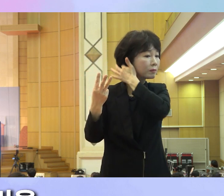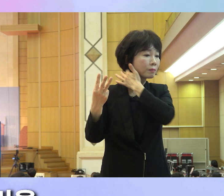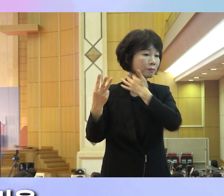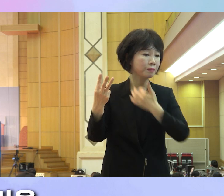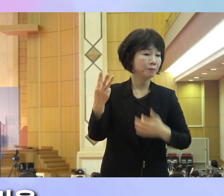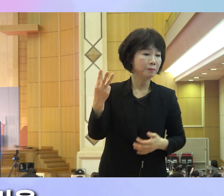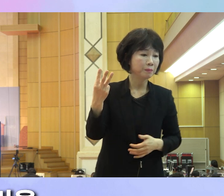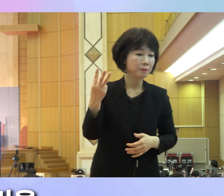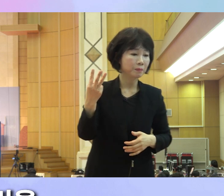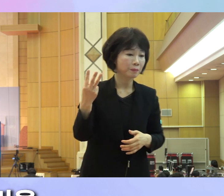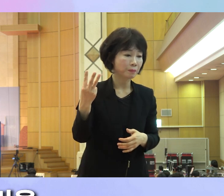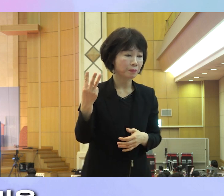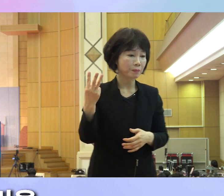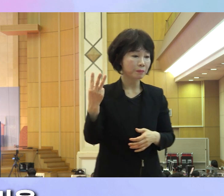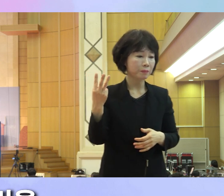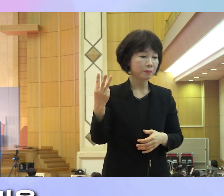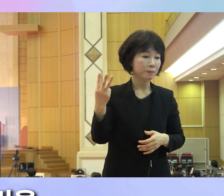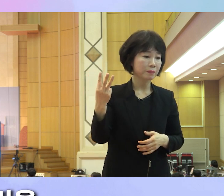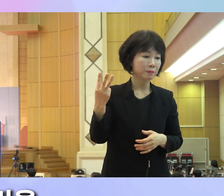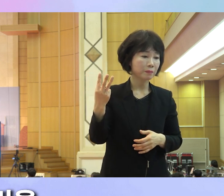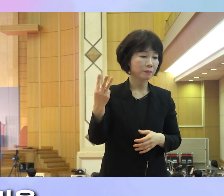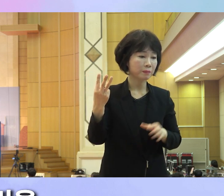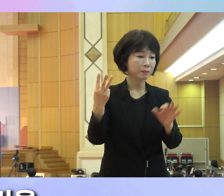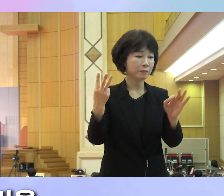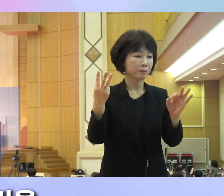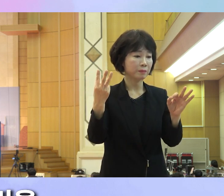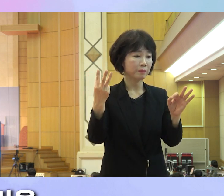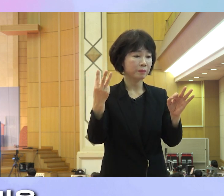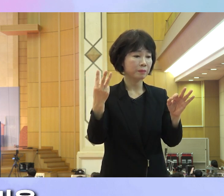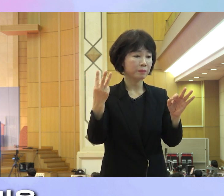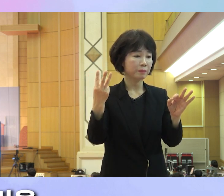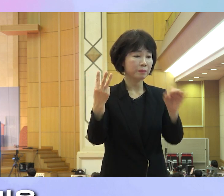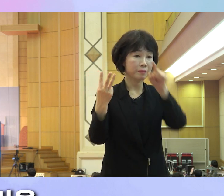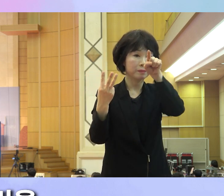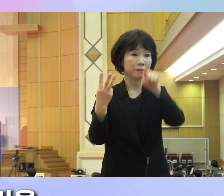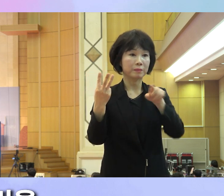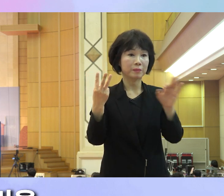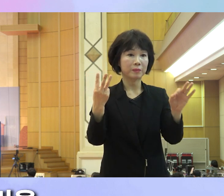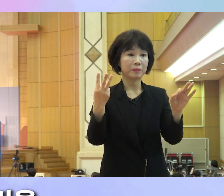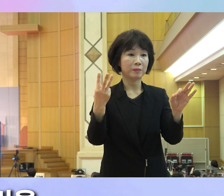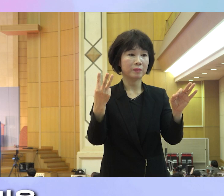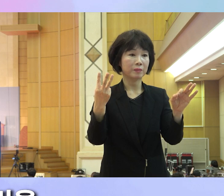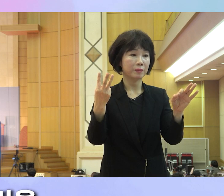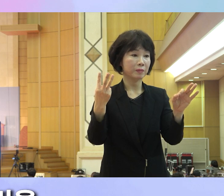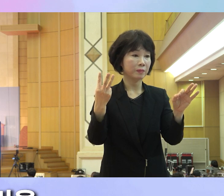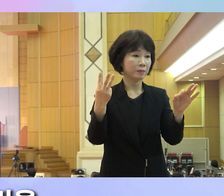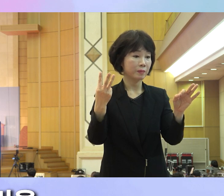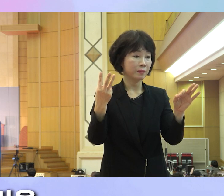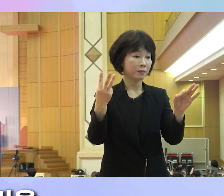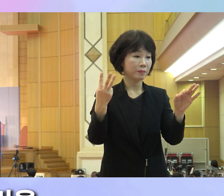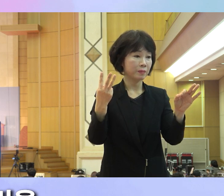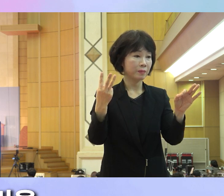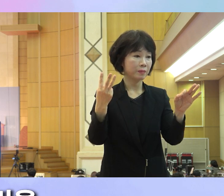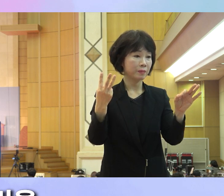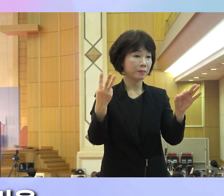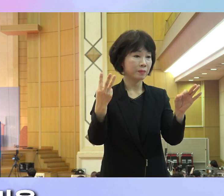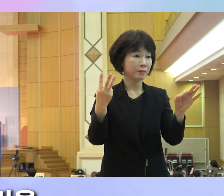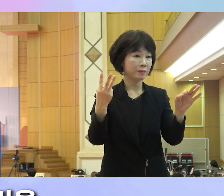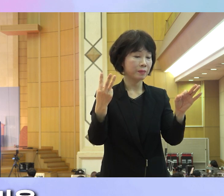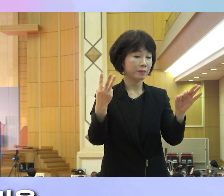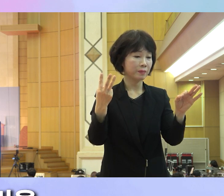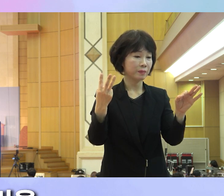빌립보서 3장 10절에 페이지수로 320페이지